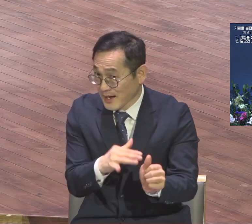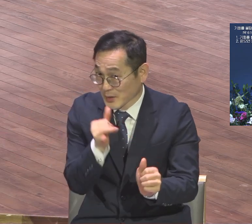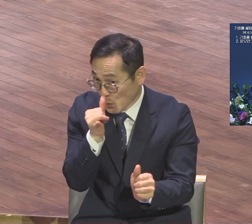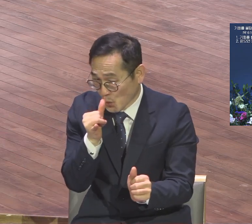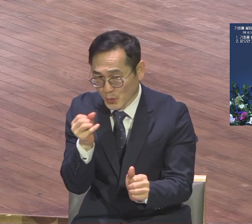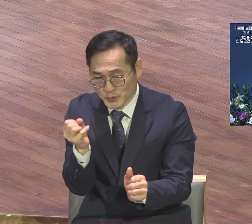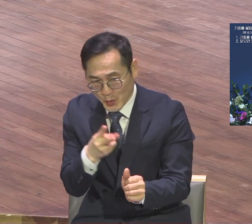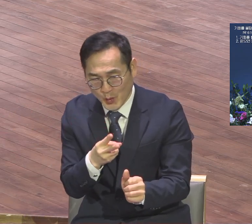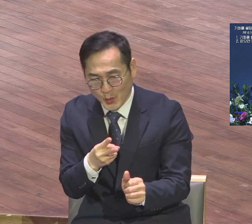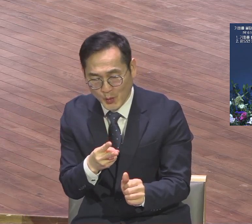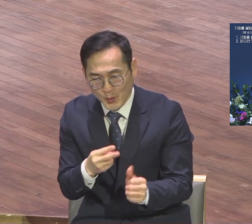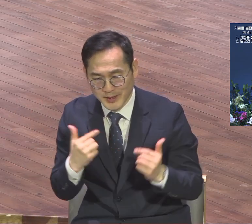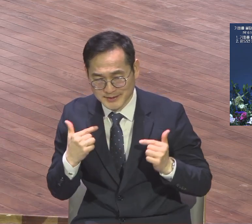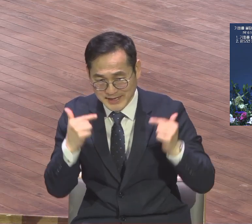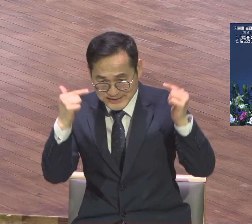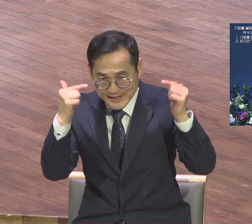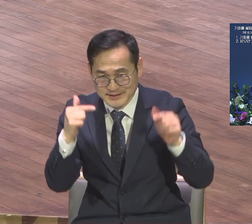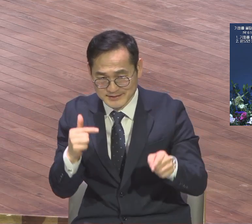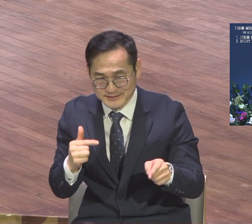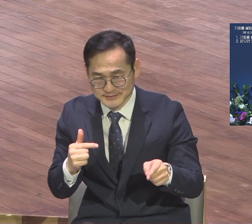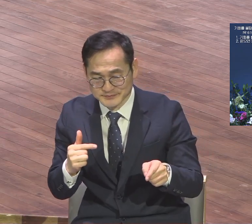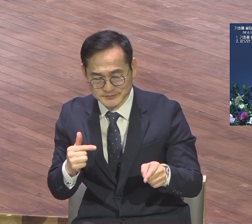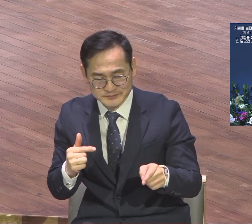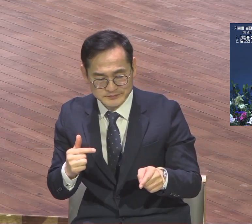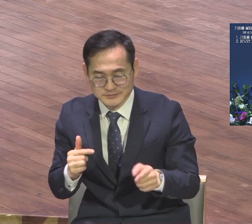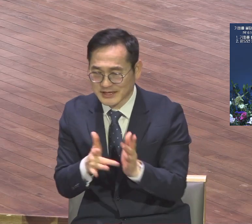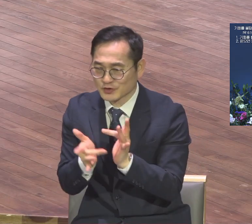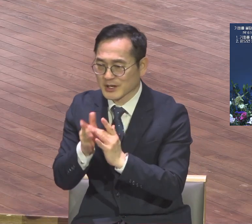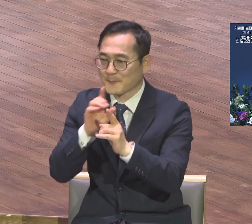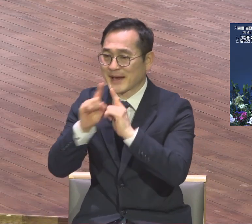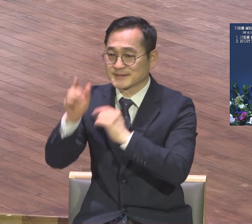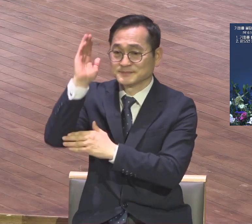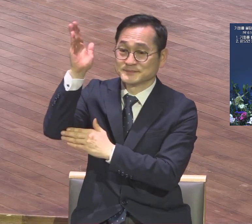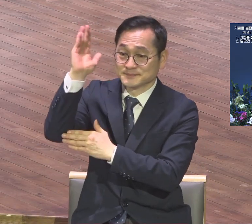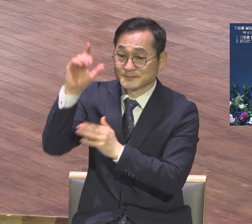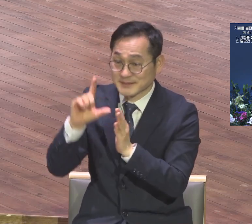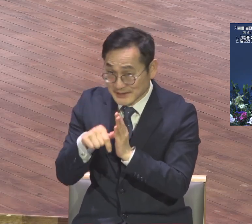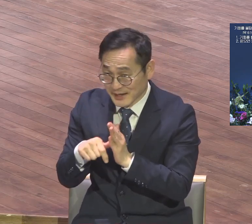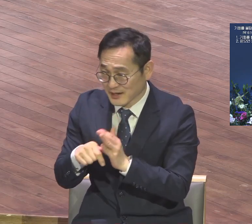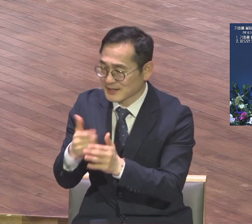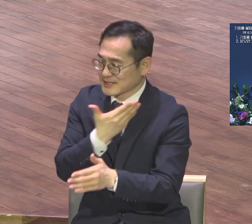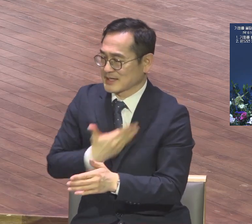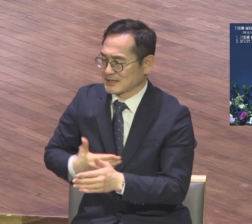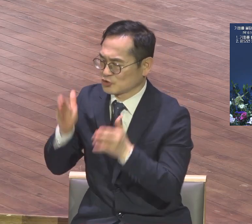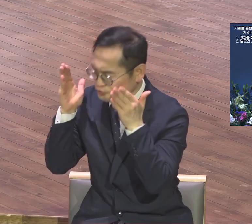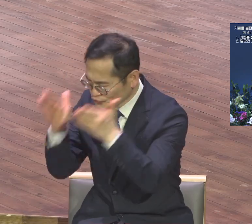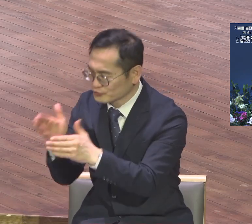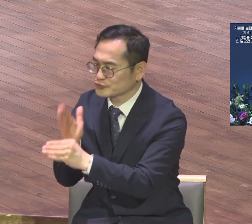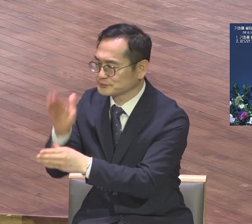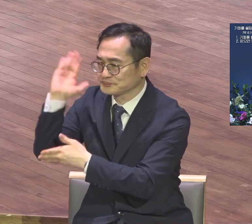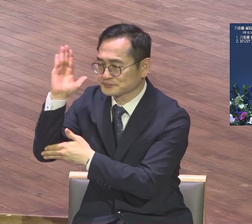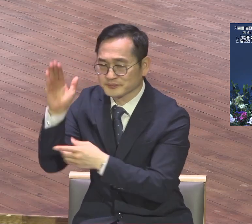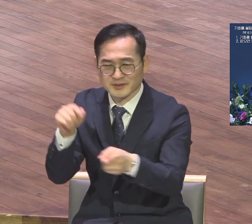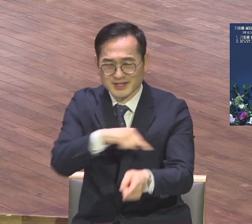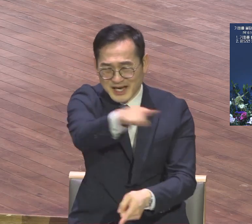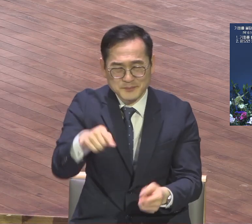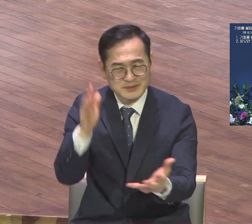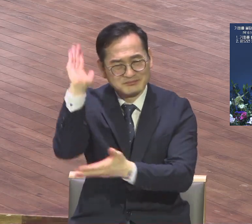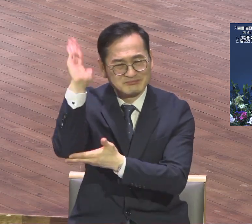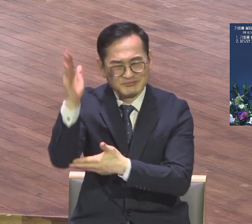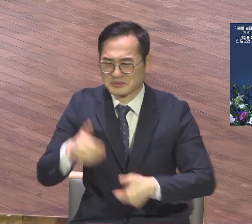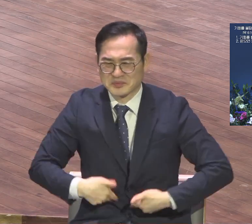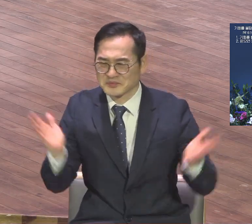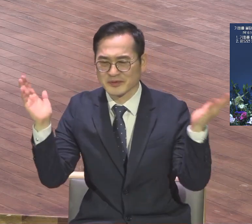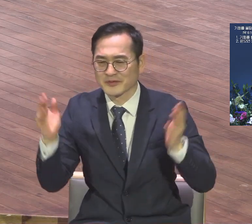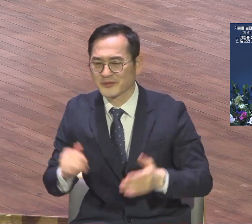말씀은 나사렛 사람들에게 하신 말씀이 아니다. 바로 제자들에게 하신 말씀이에요. 앞으로 제자들에게 일어날 상황에